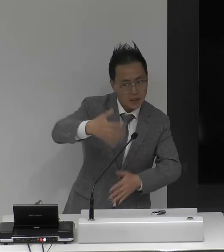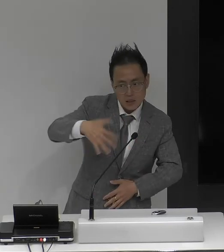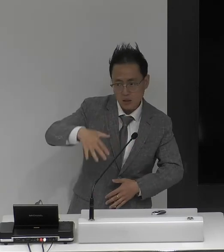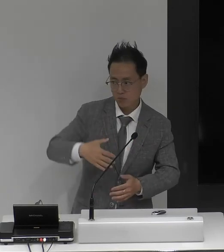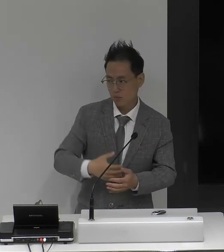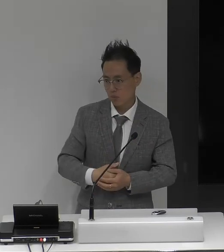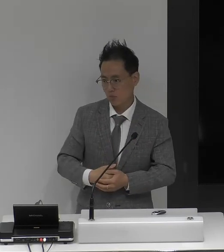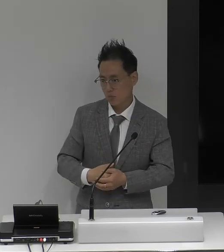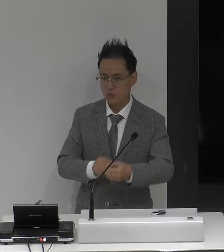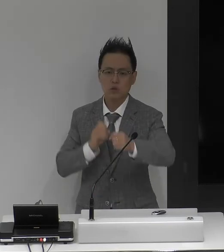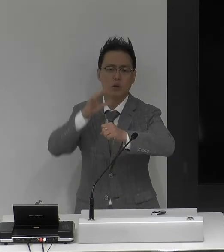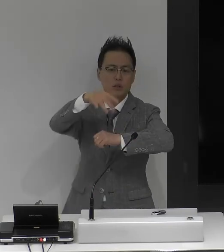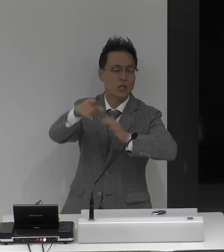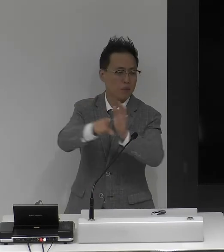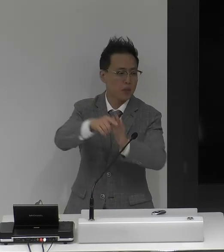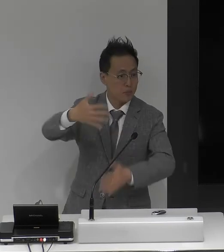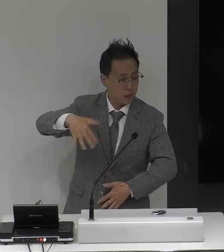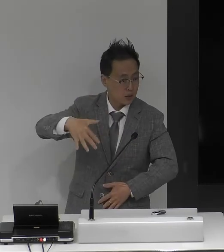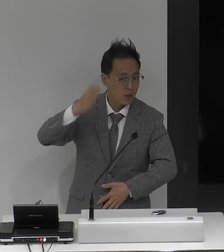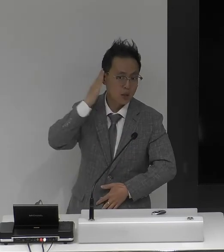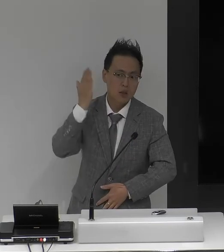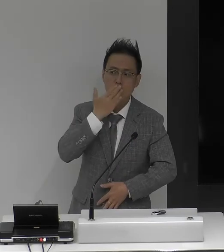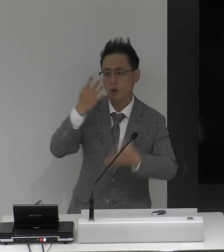아직 절대로 아직